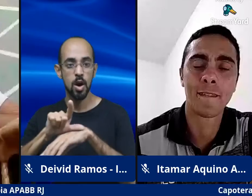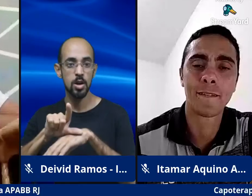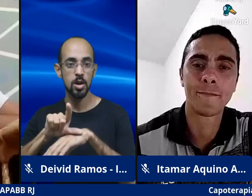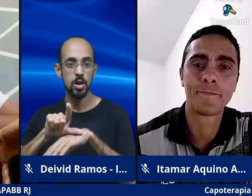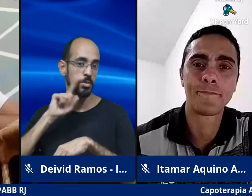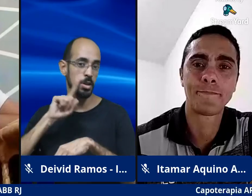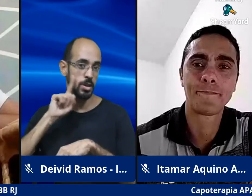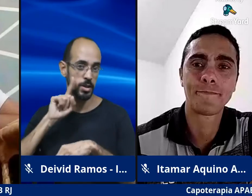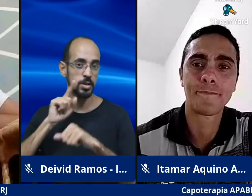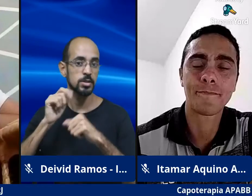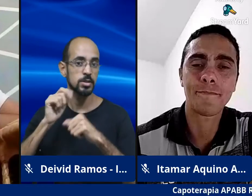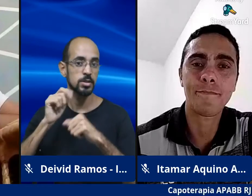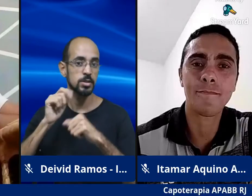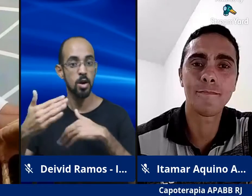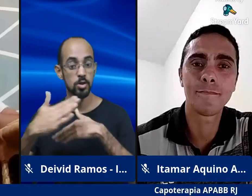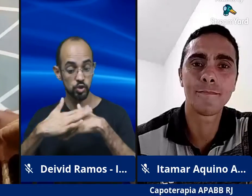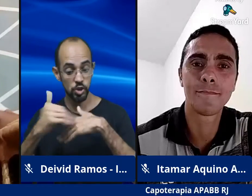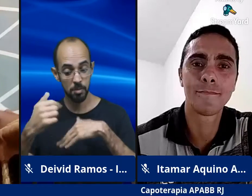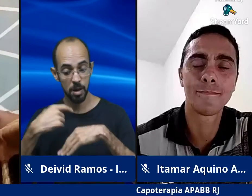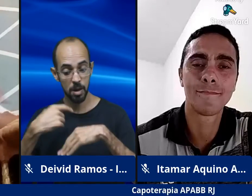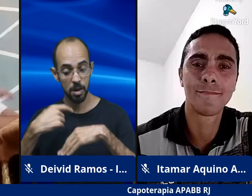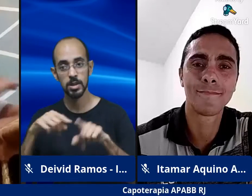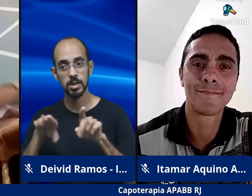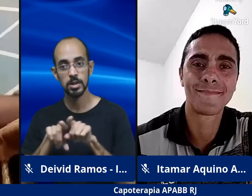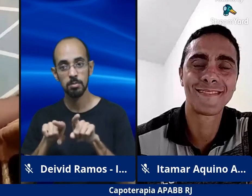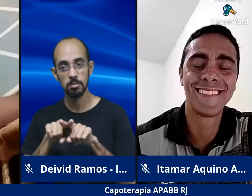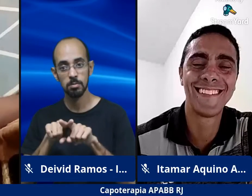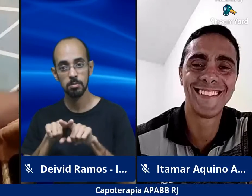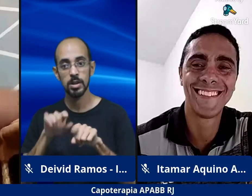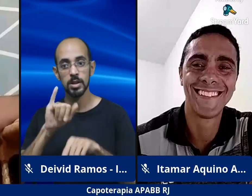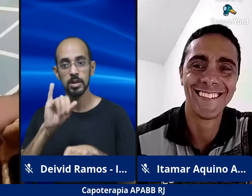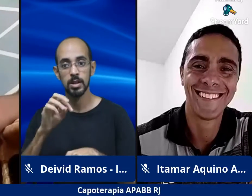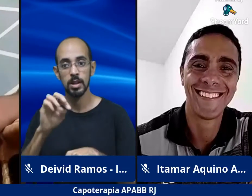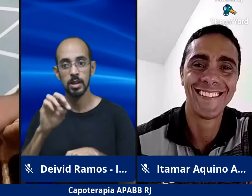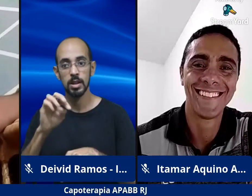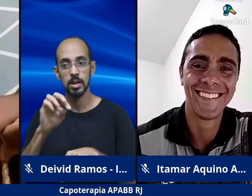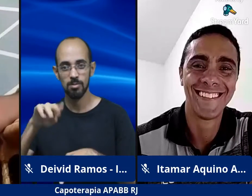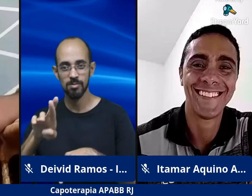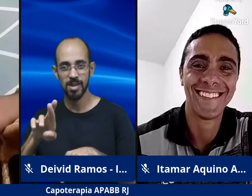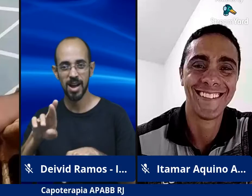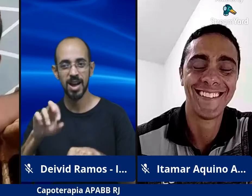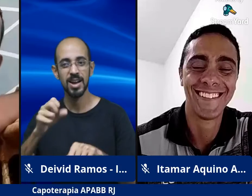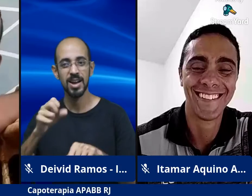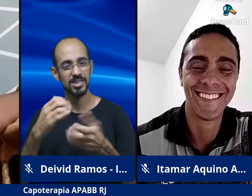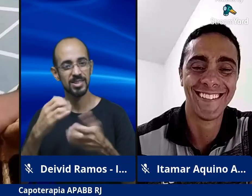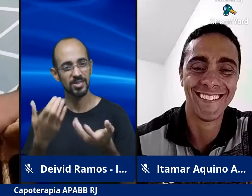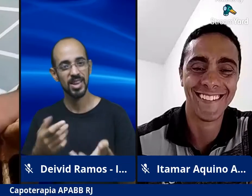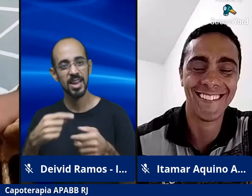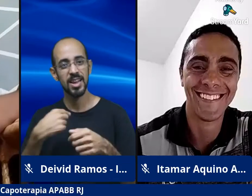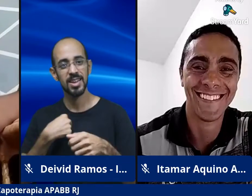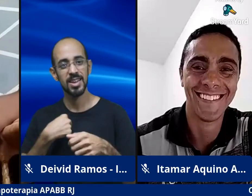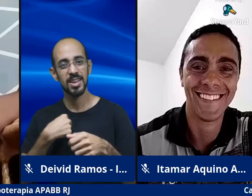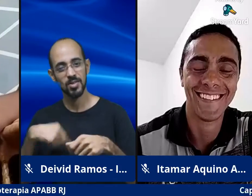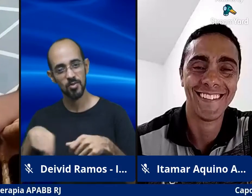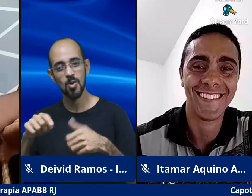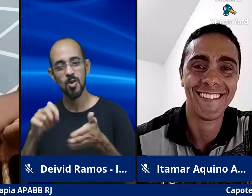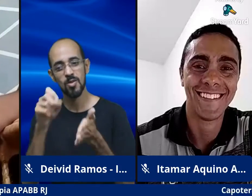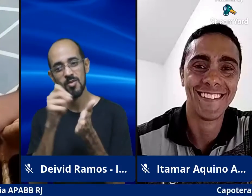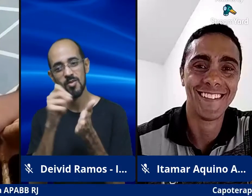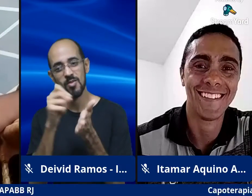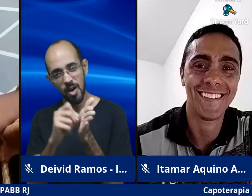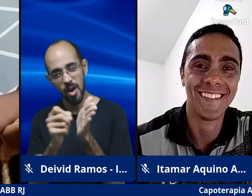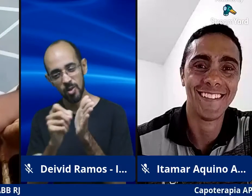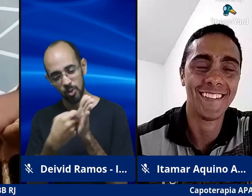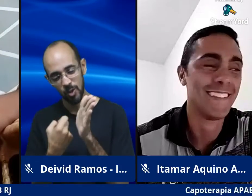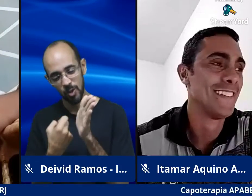lá, fala com o Itamar que a gente vê um esquema, autografa e fica tudo beleza. Mais uma vez, gostaria de agradecer a atenção de